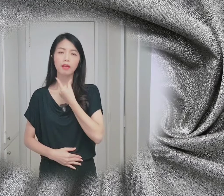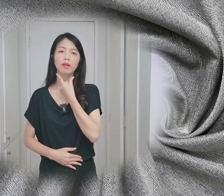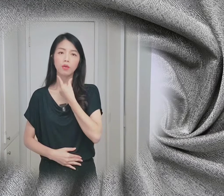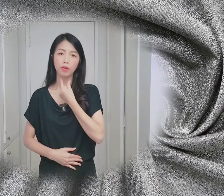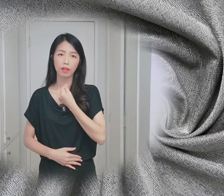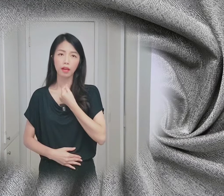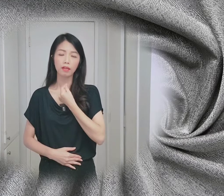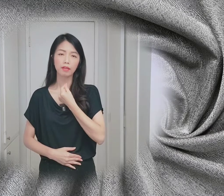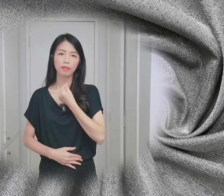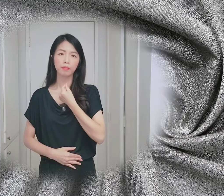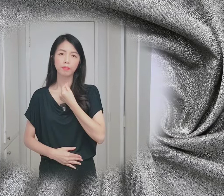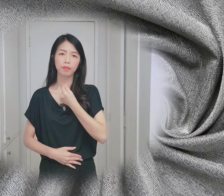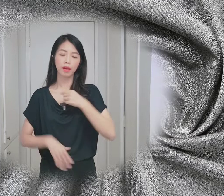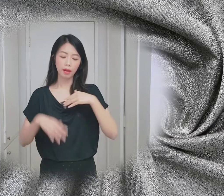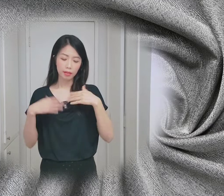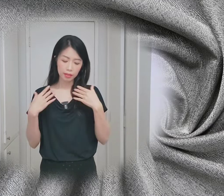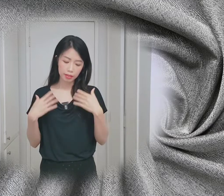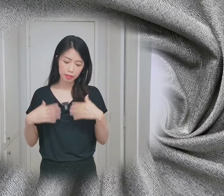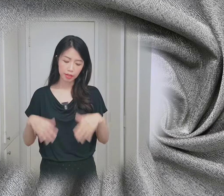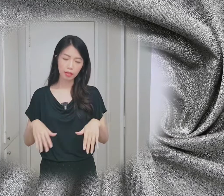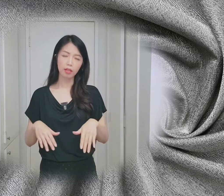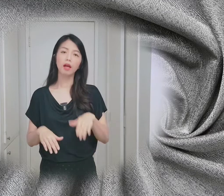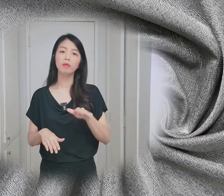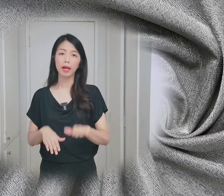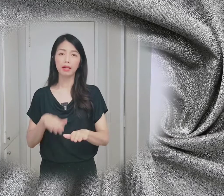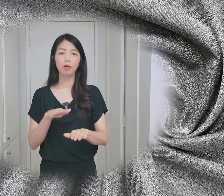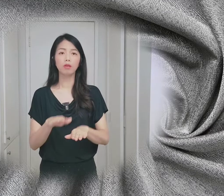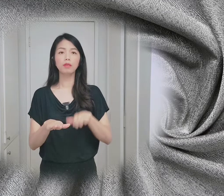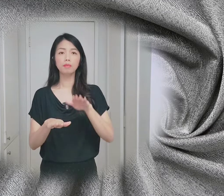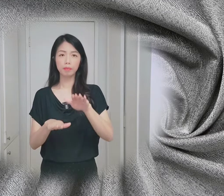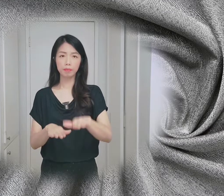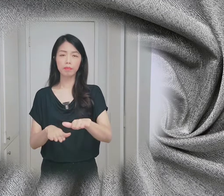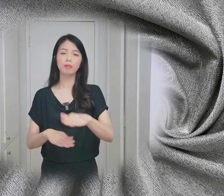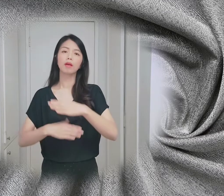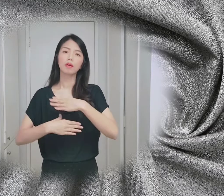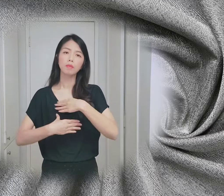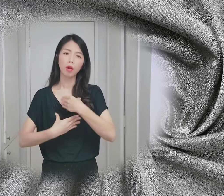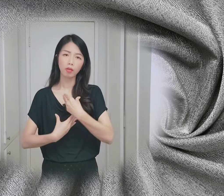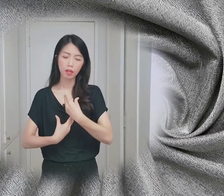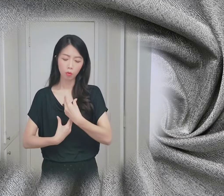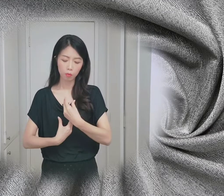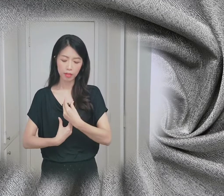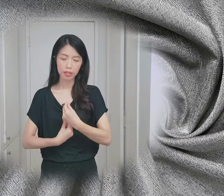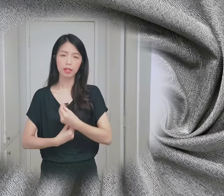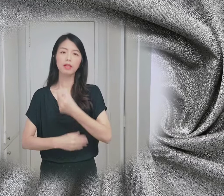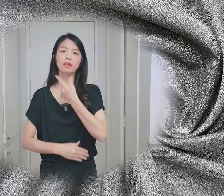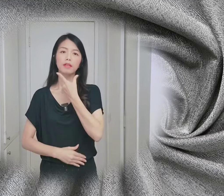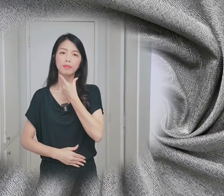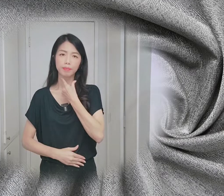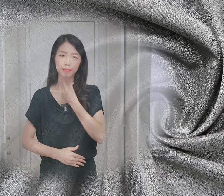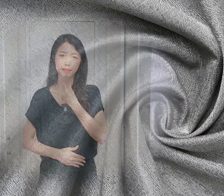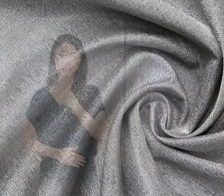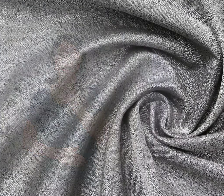원하다, 원하다. 그 지친 발걸음 편히